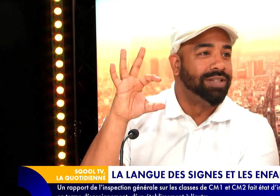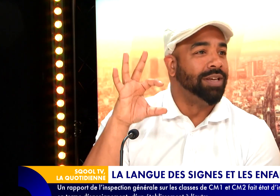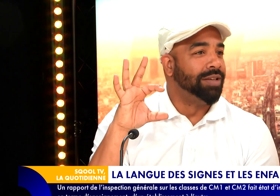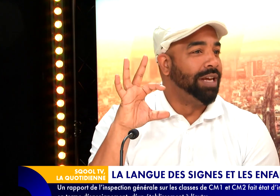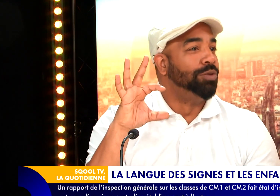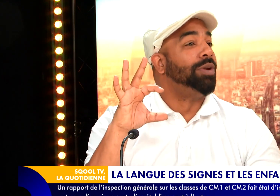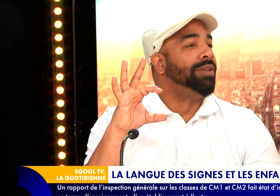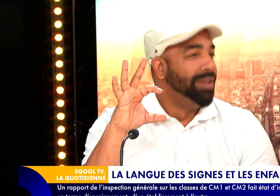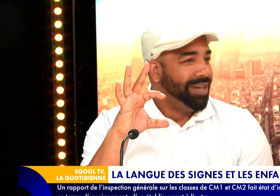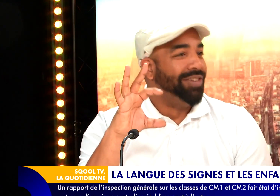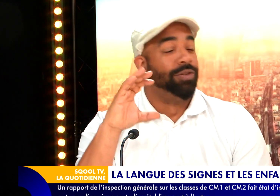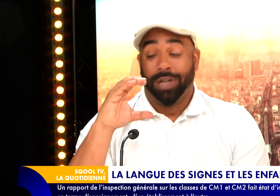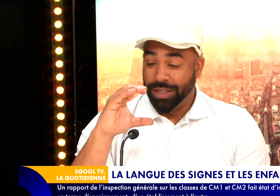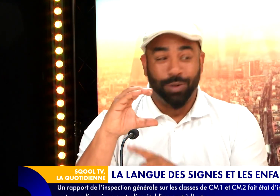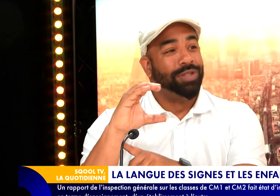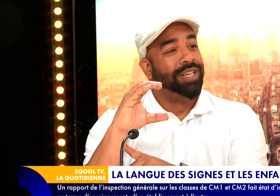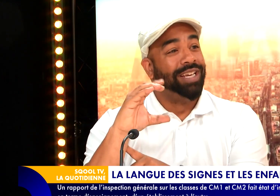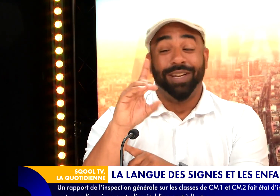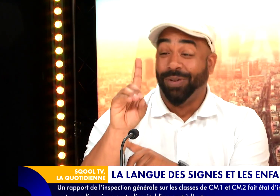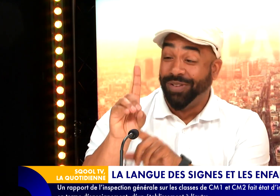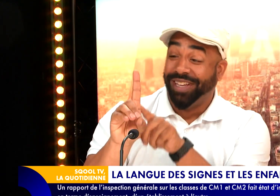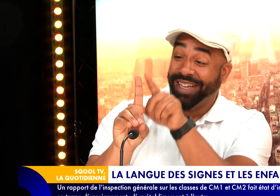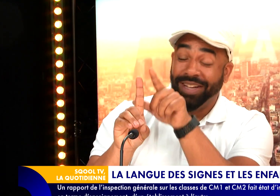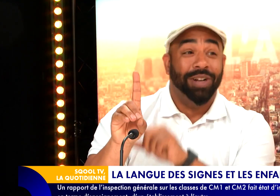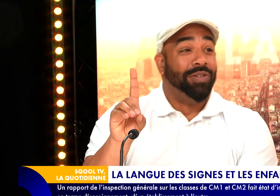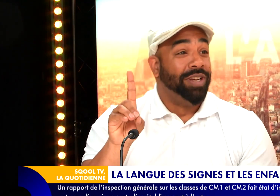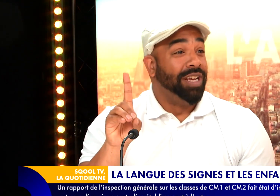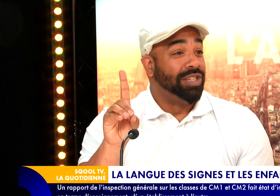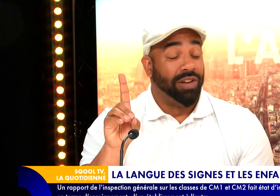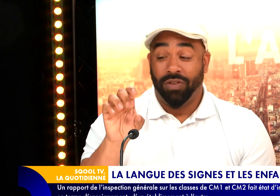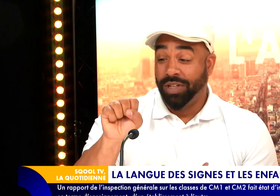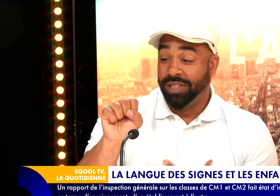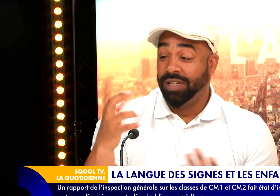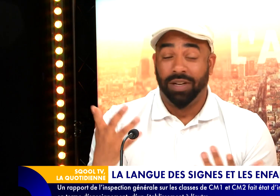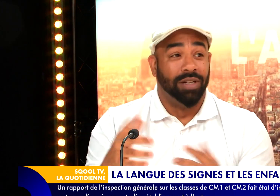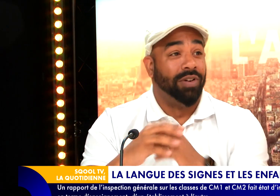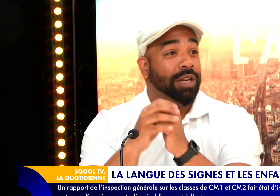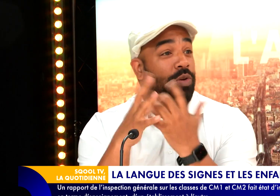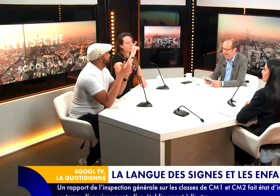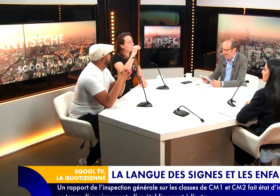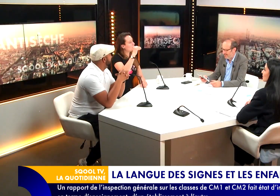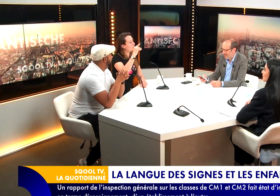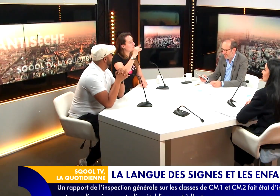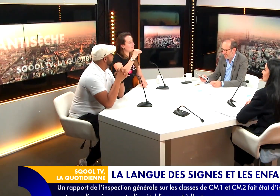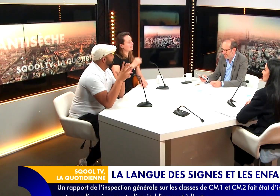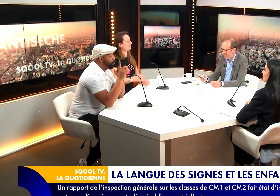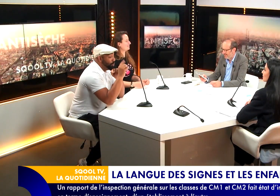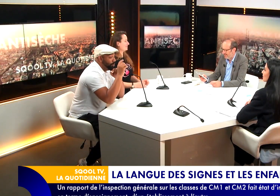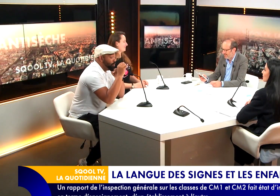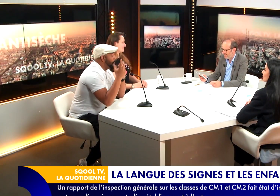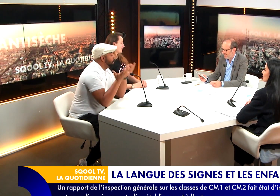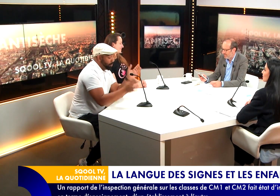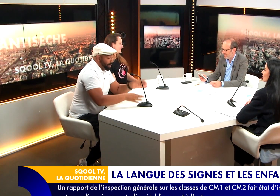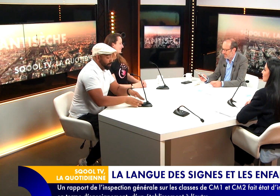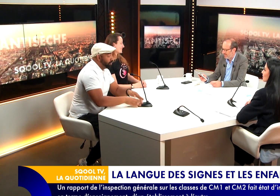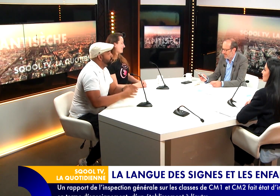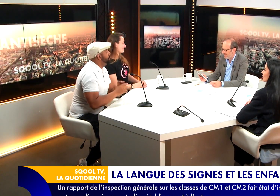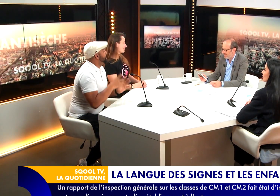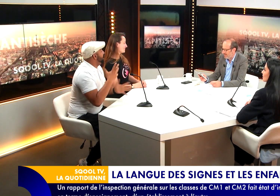WC, aller aux toilettes. Donc là c'est le D, vous voyez, à chaque fois on essaie d'avoir quelque chose. Dodo. Après, on peut